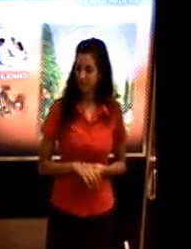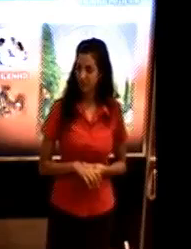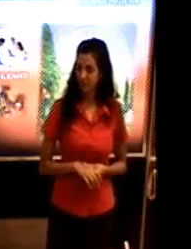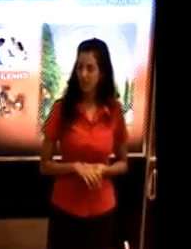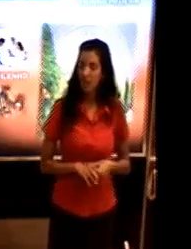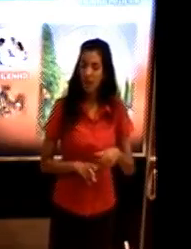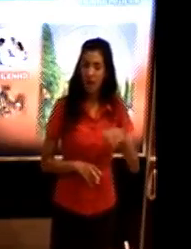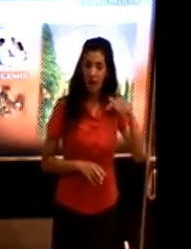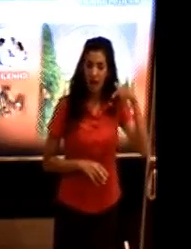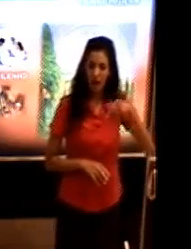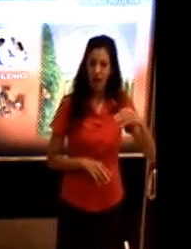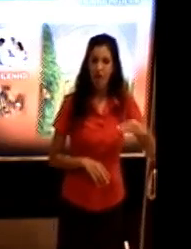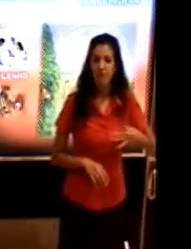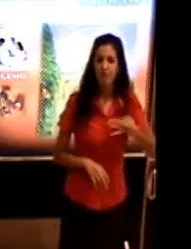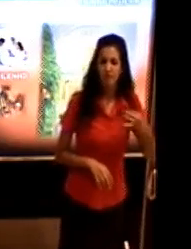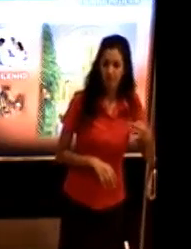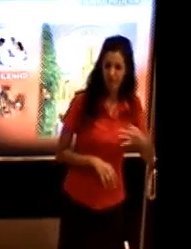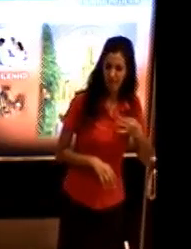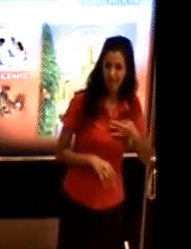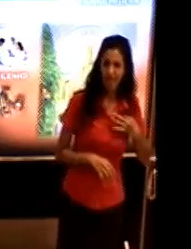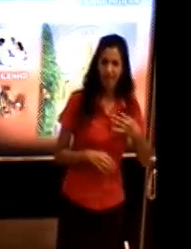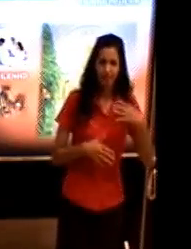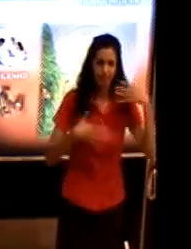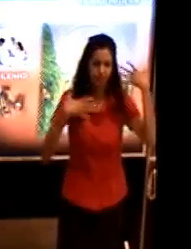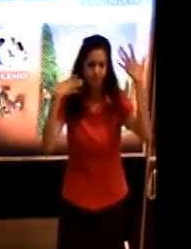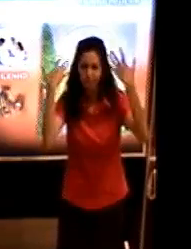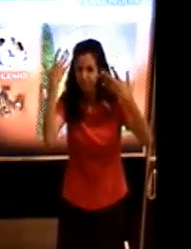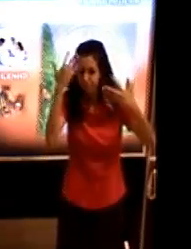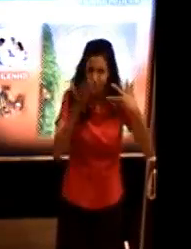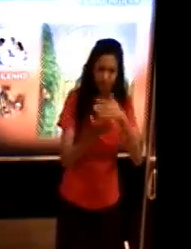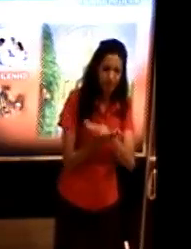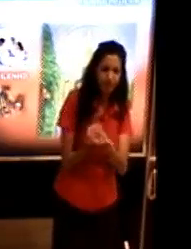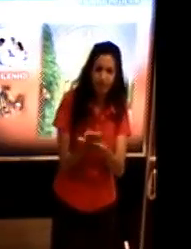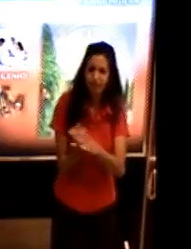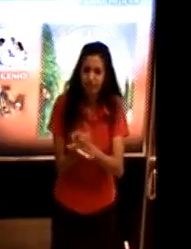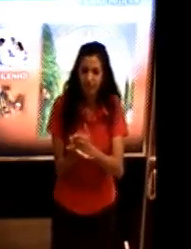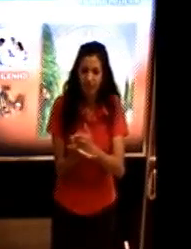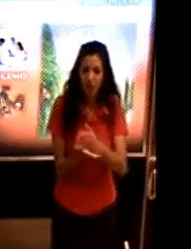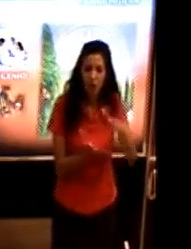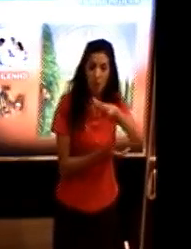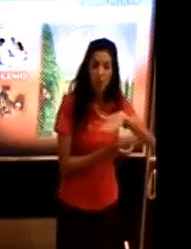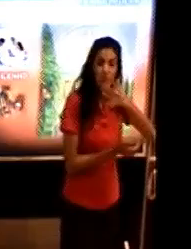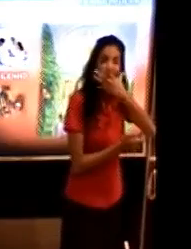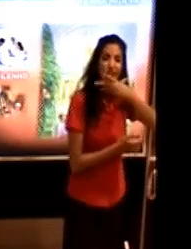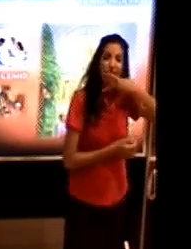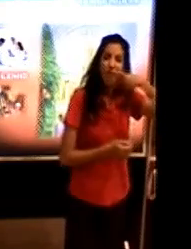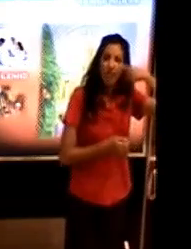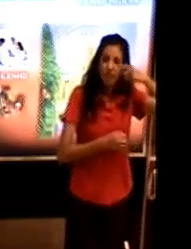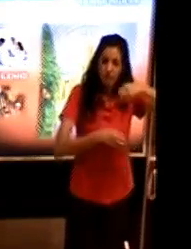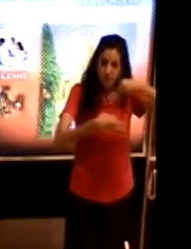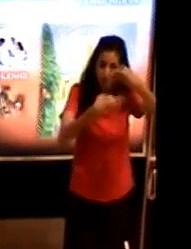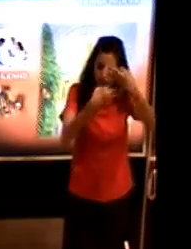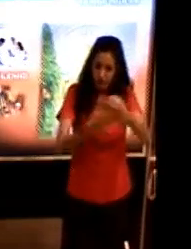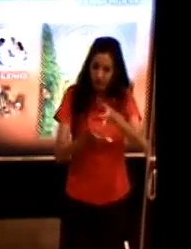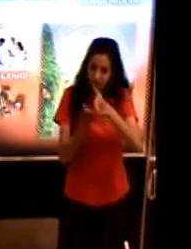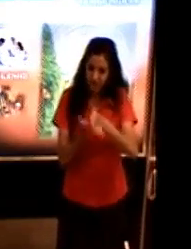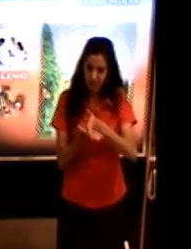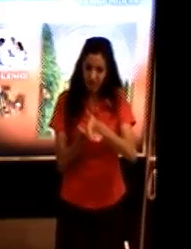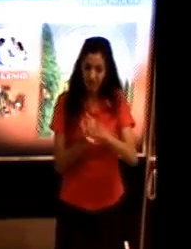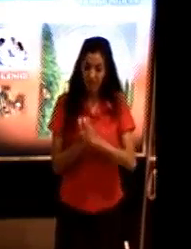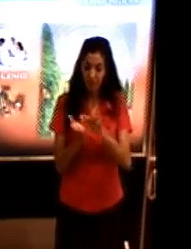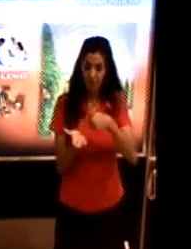confusión, en esta vida de transgresiones, el pueblo de Dios pueda resplandecer en